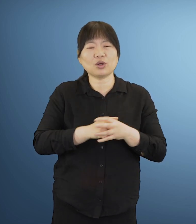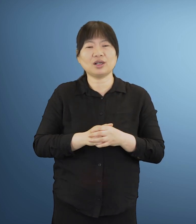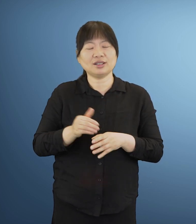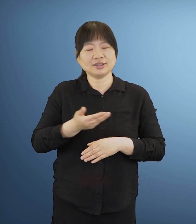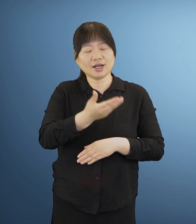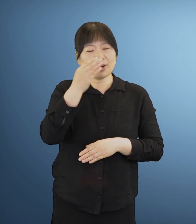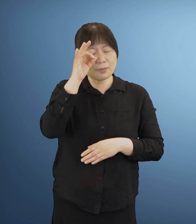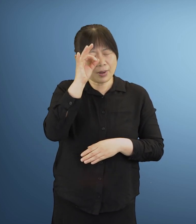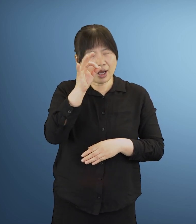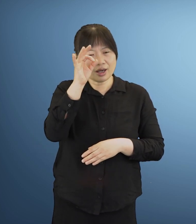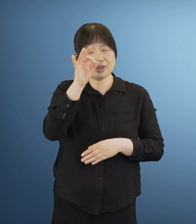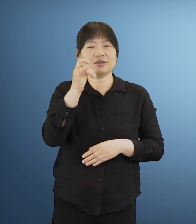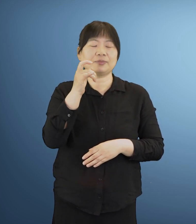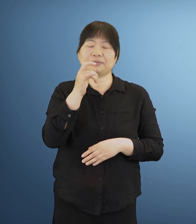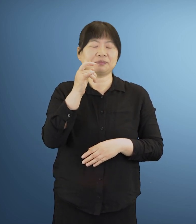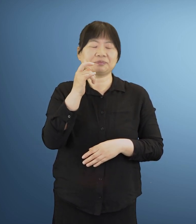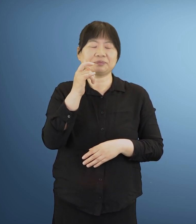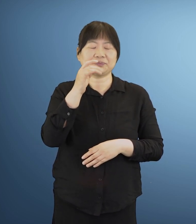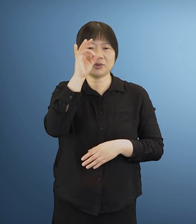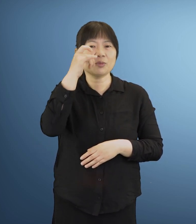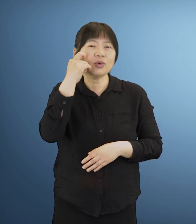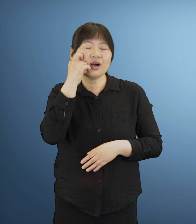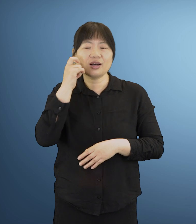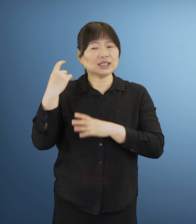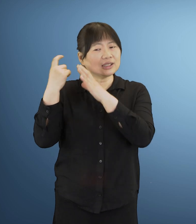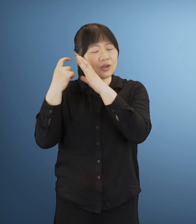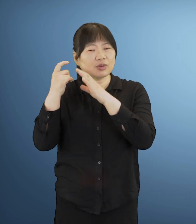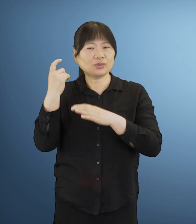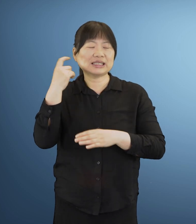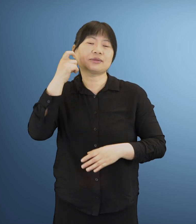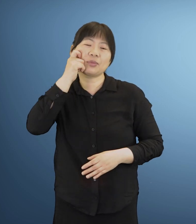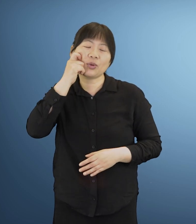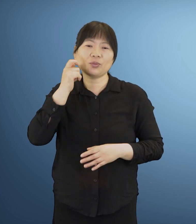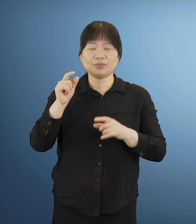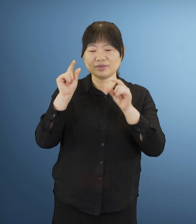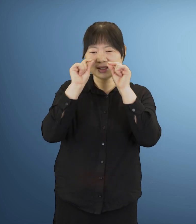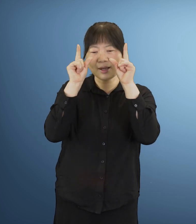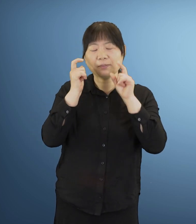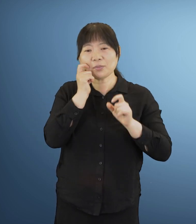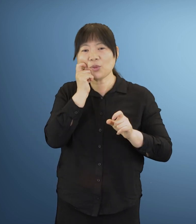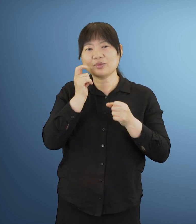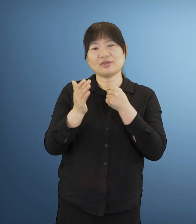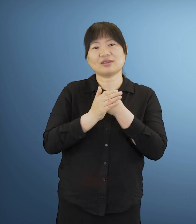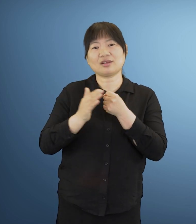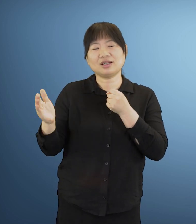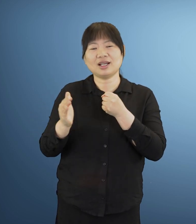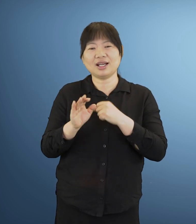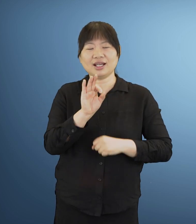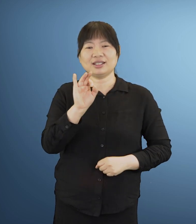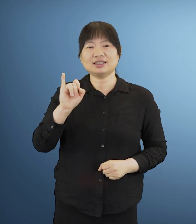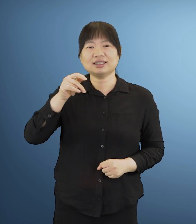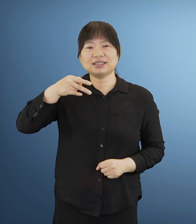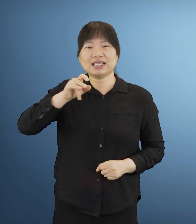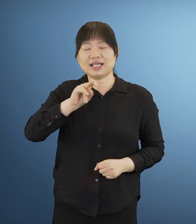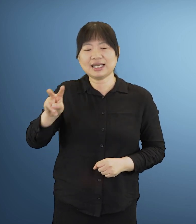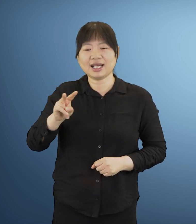그들이 보아도 보지 못하며 들어도 듣지 못하며 깨닫지 못함이니라. 이사야의 예언이 그들에게